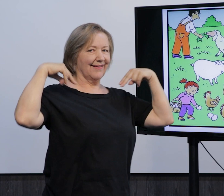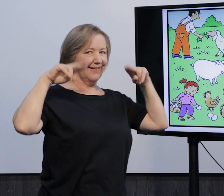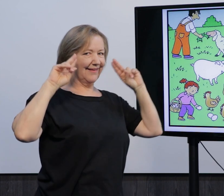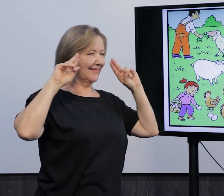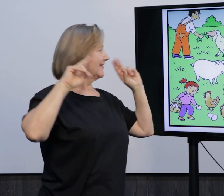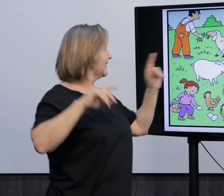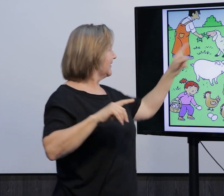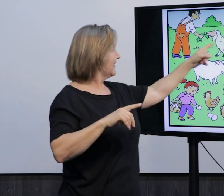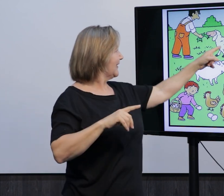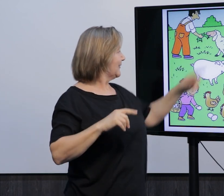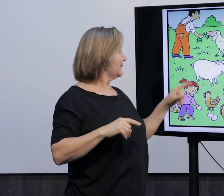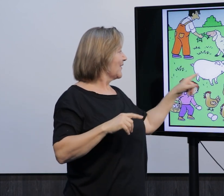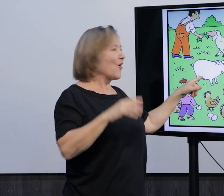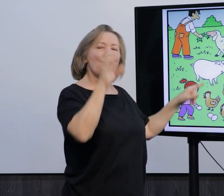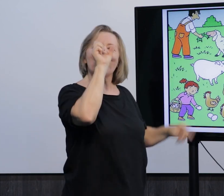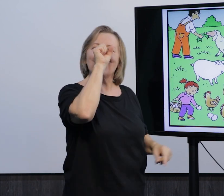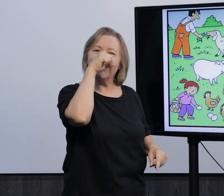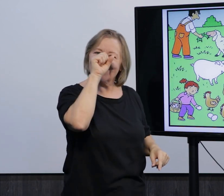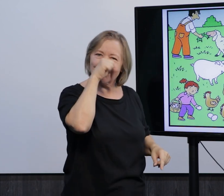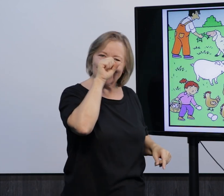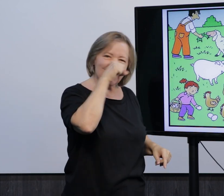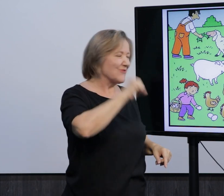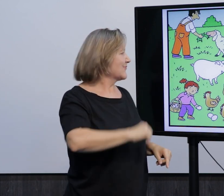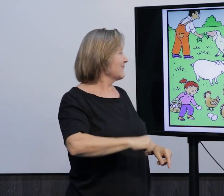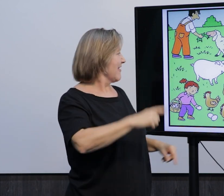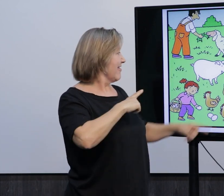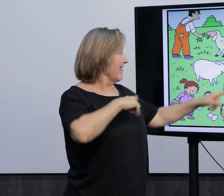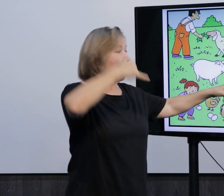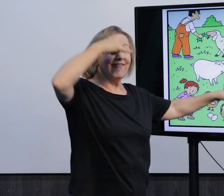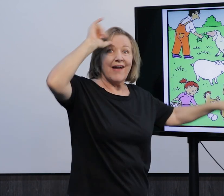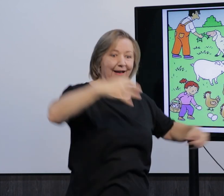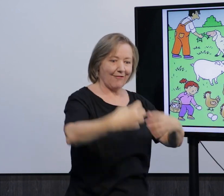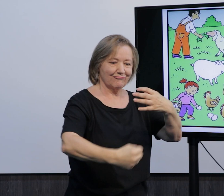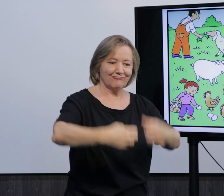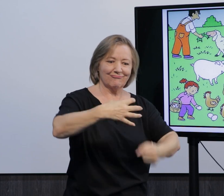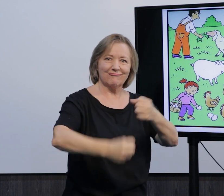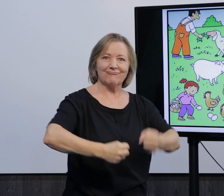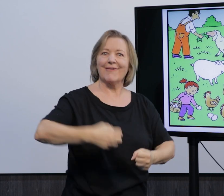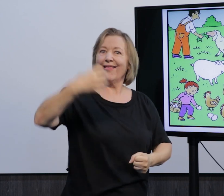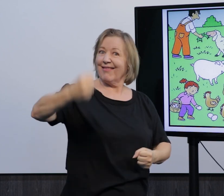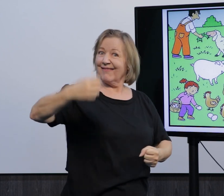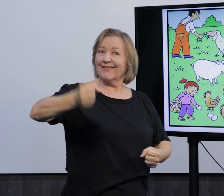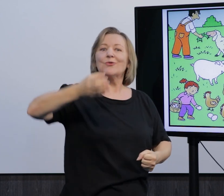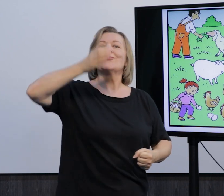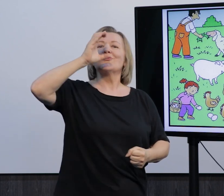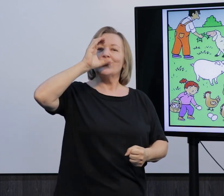o cabrito, a ovelha, o porco, a vaca, onde eu estou tirando leite